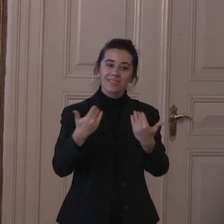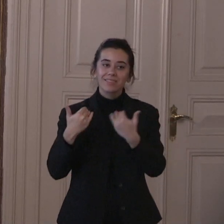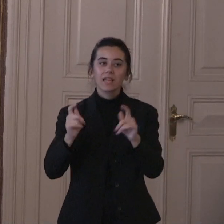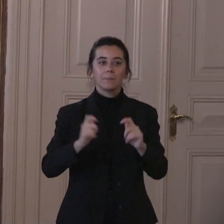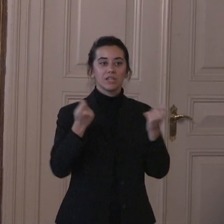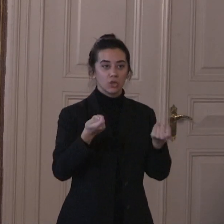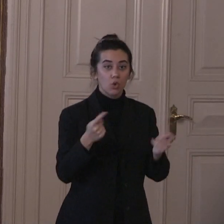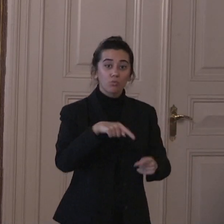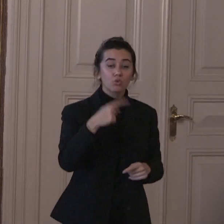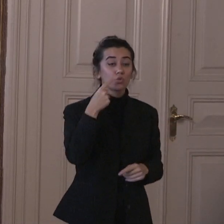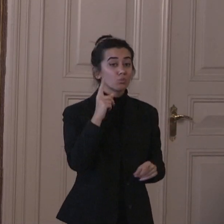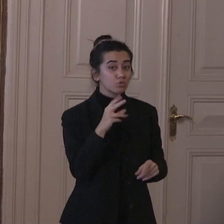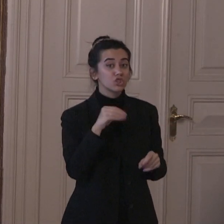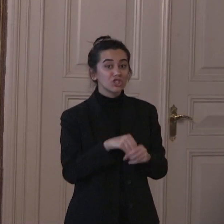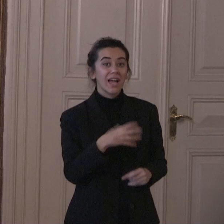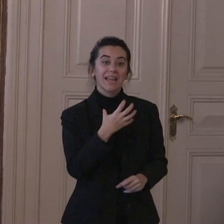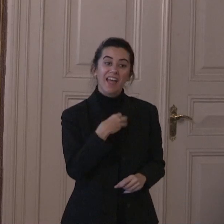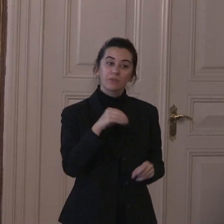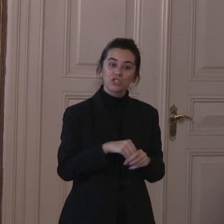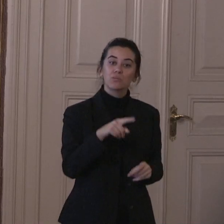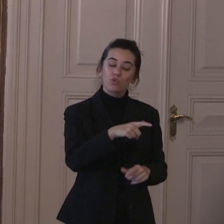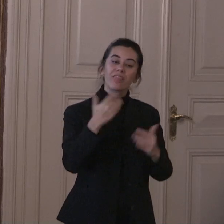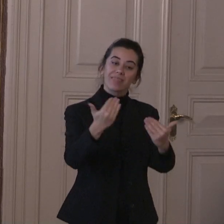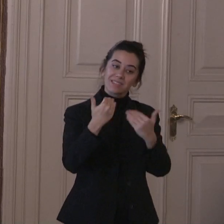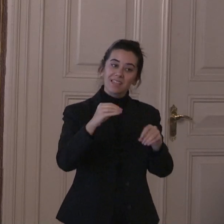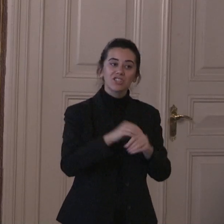Enugar'a destek olan herkese de kendi adıma teşekkür etmek istiyorum.